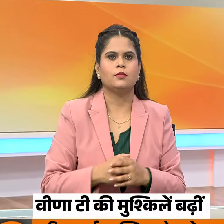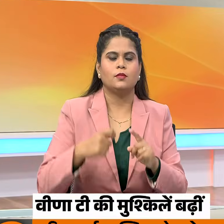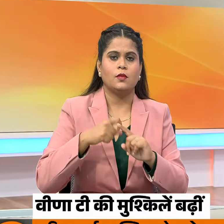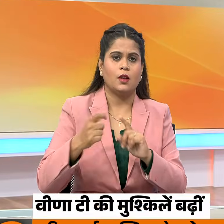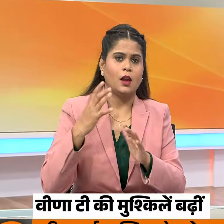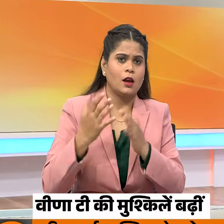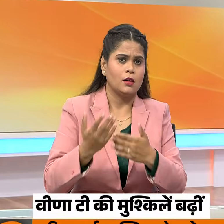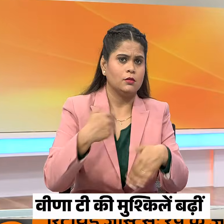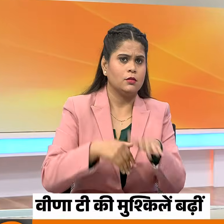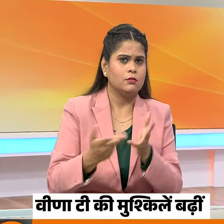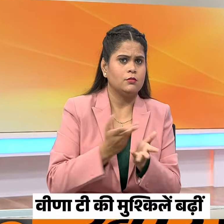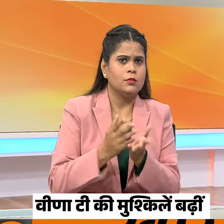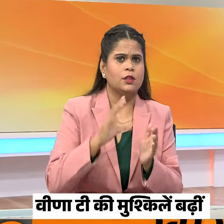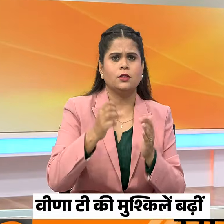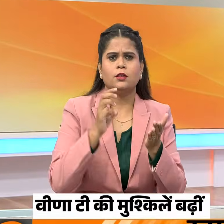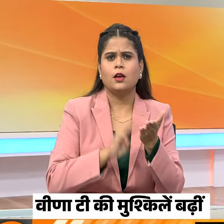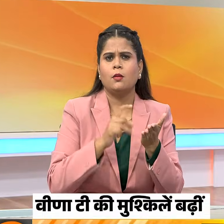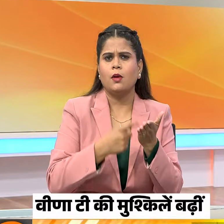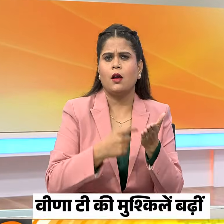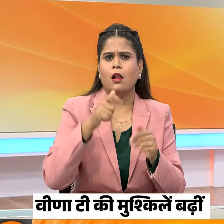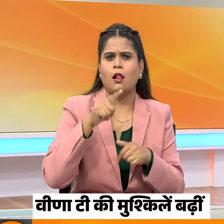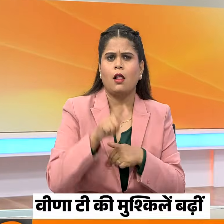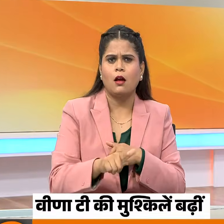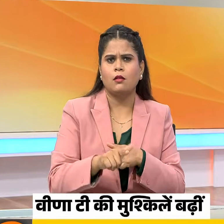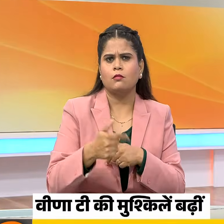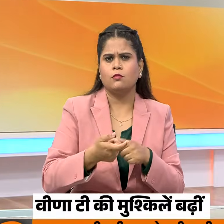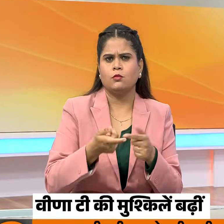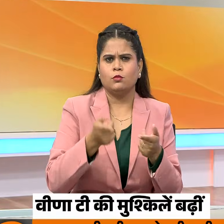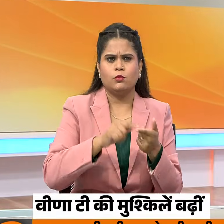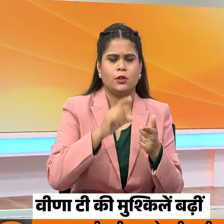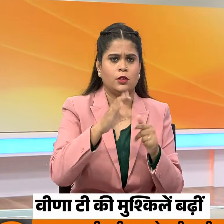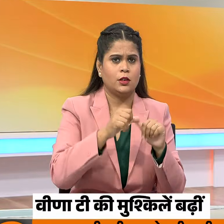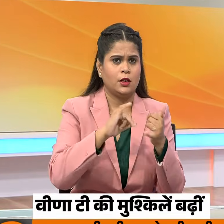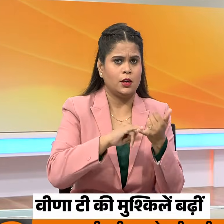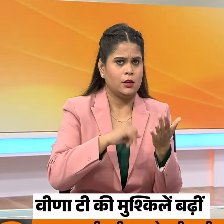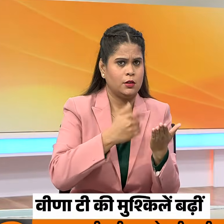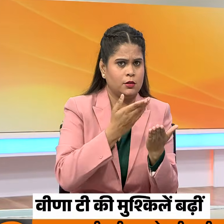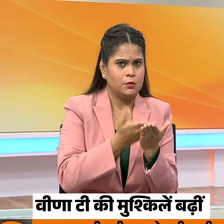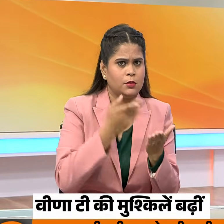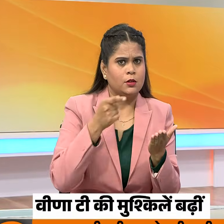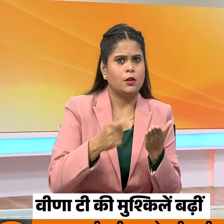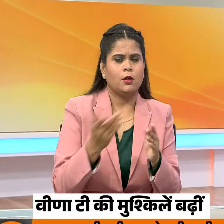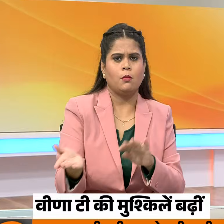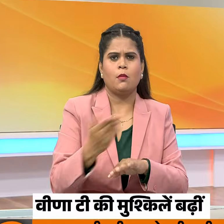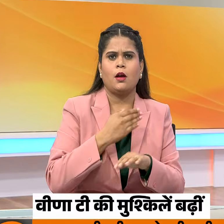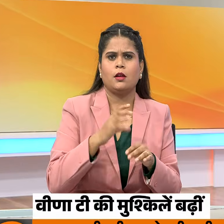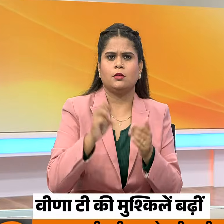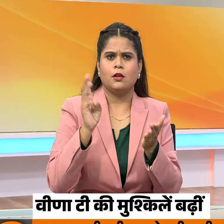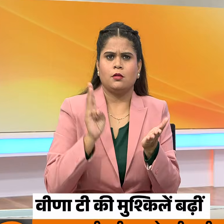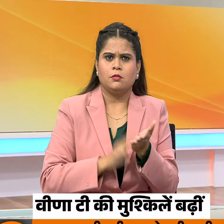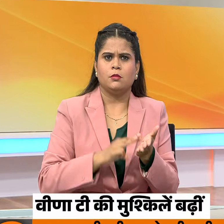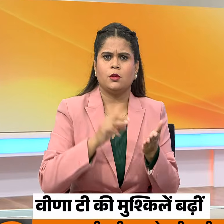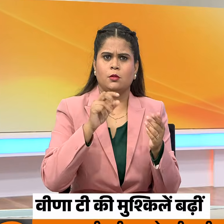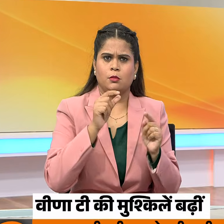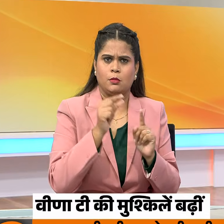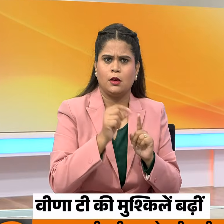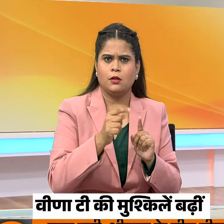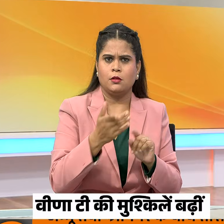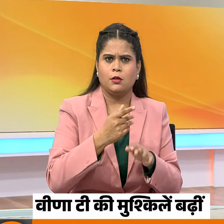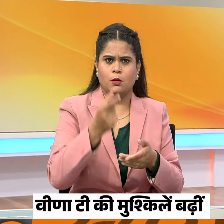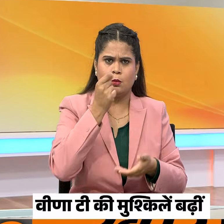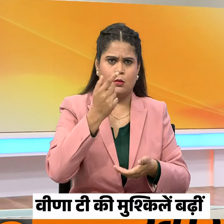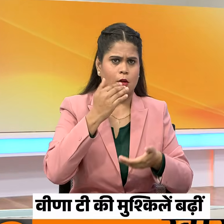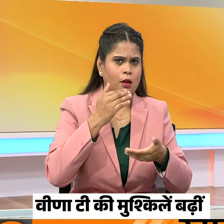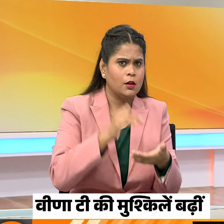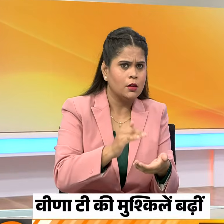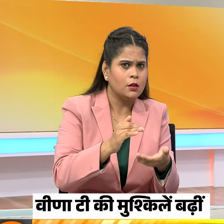केरल के चर्चित सेमारल एक्सोलॉजिक मामले में पूर्व मुख्यमंत्री पिनराई विजयन की बेटी वीना टी की मुश्किलें बढ़ी। ईडी